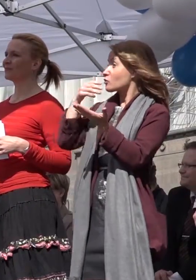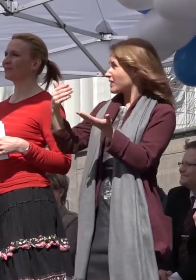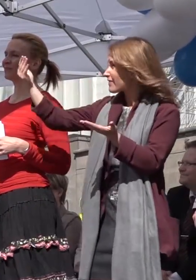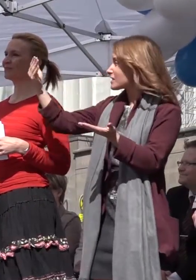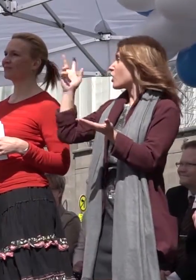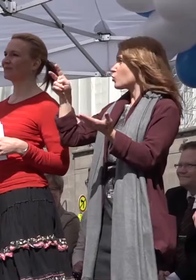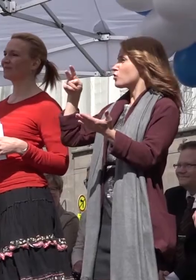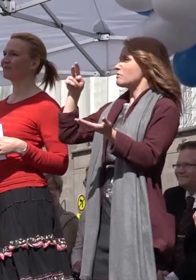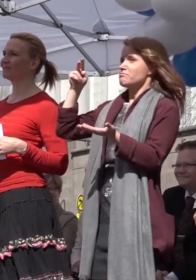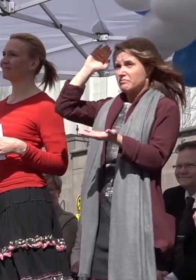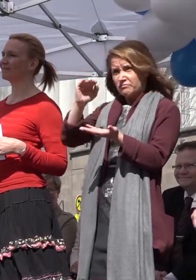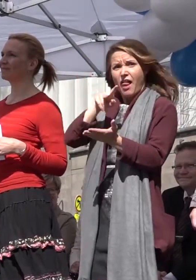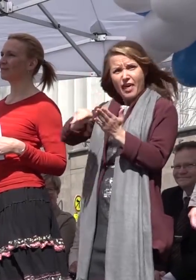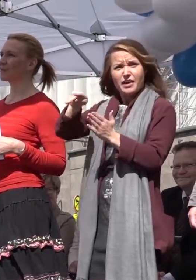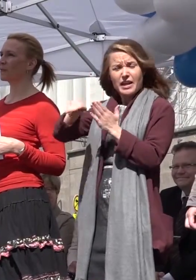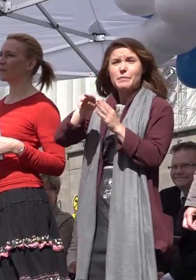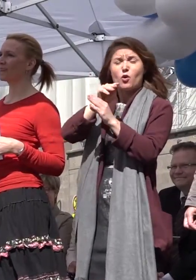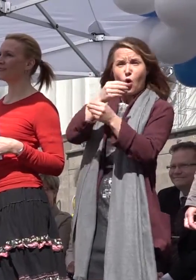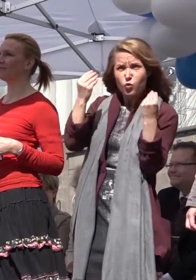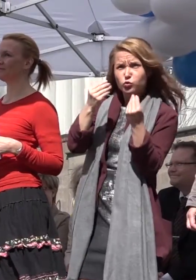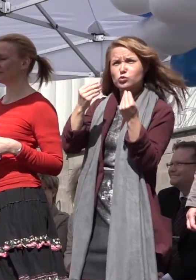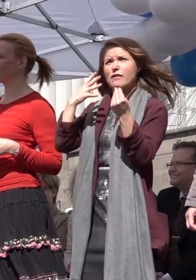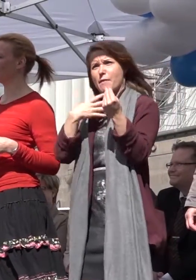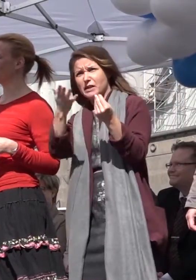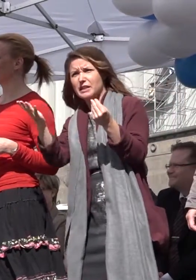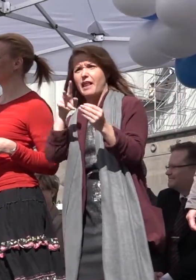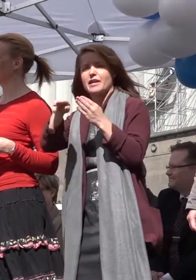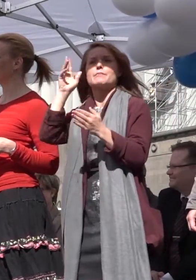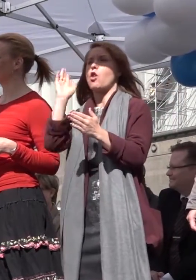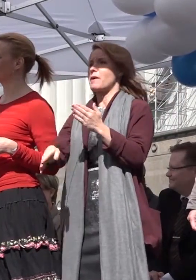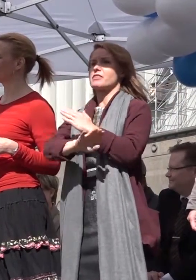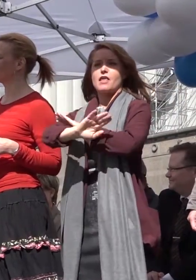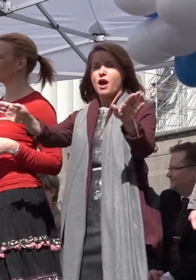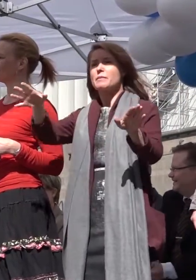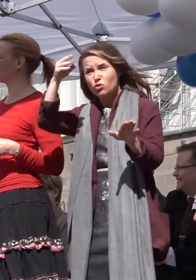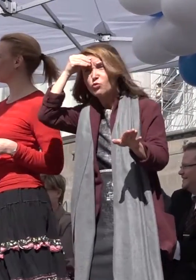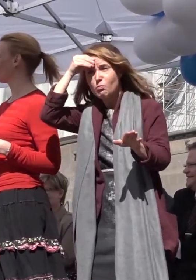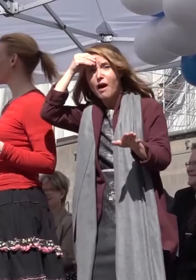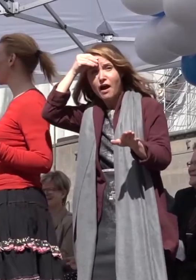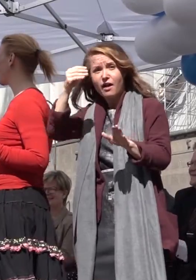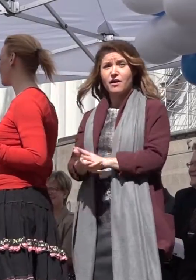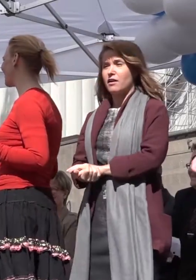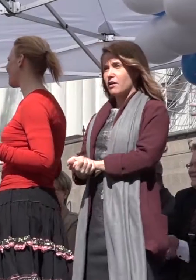lopettakaa leikkaaminen koulutuksesta ja vammaisilta ja kaikilta. On tyhmää.